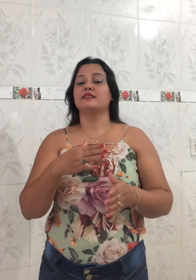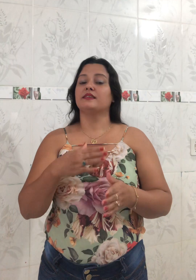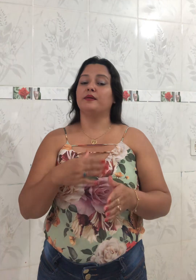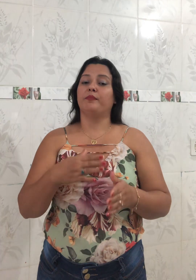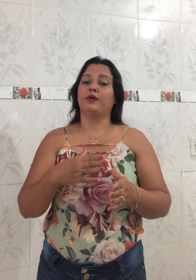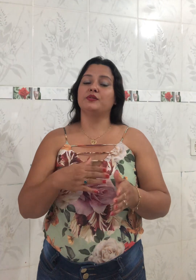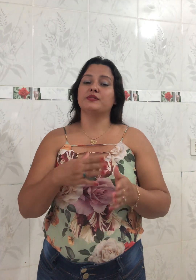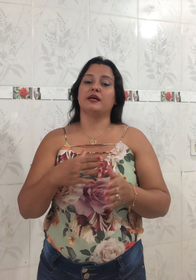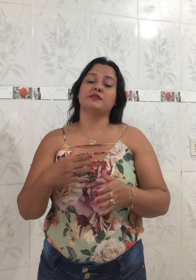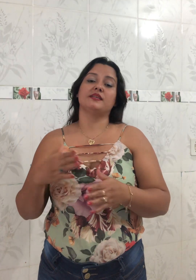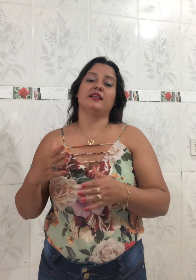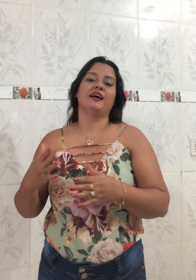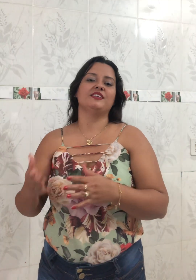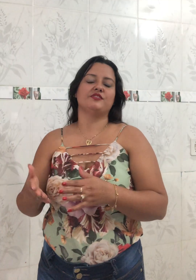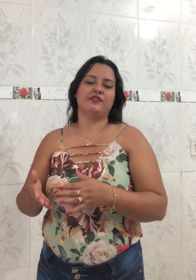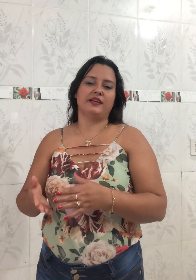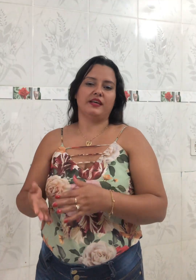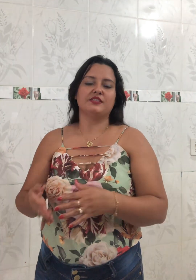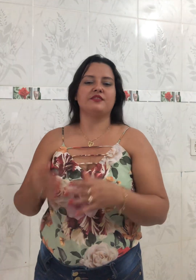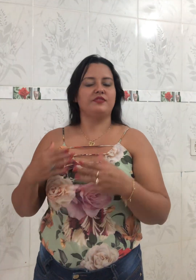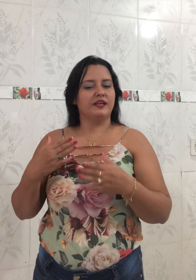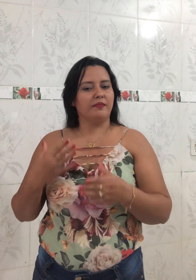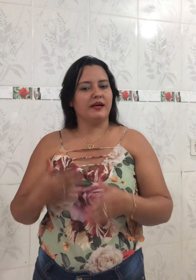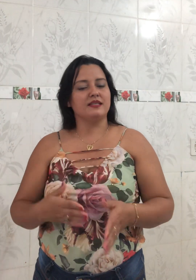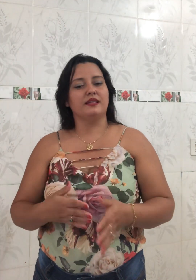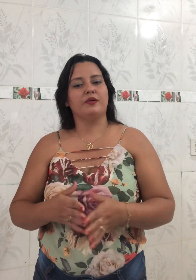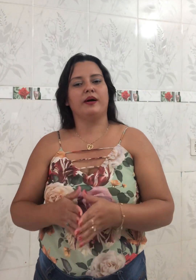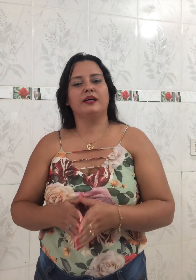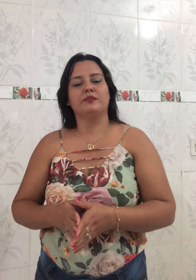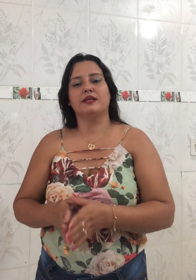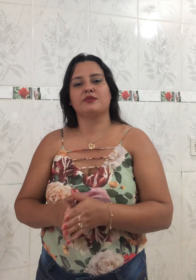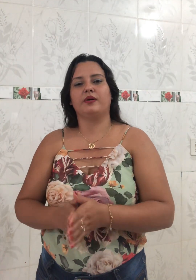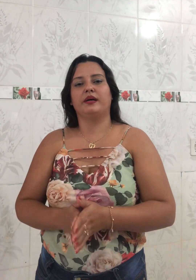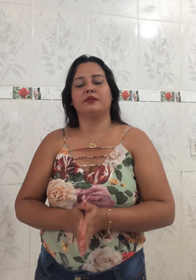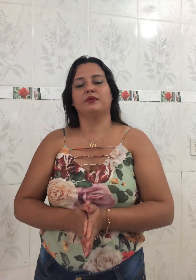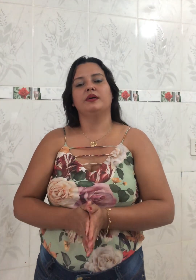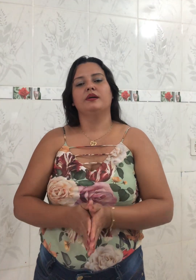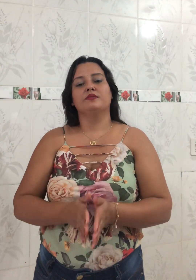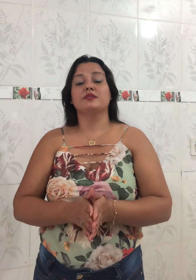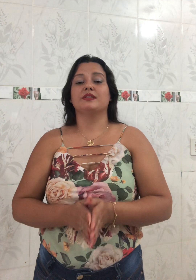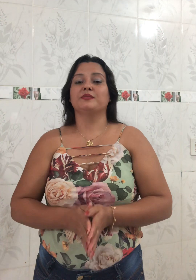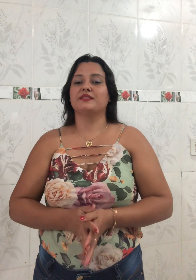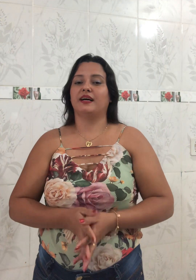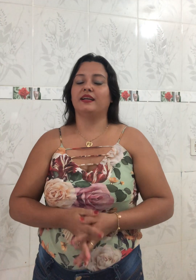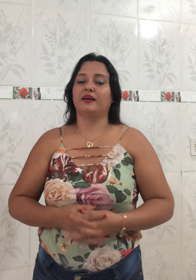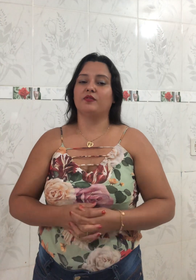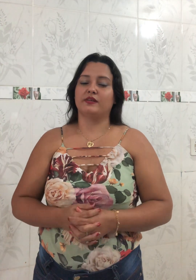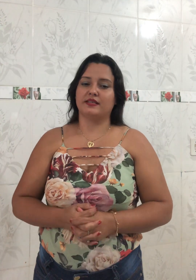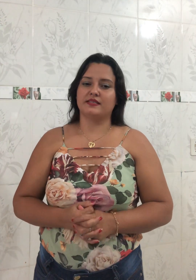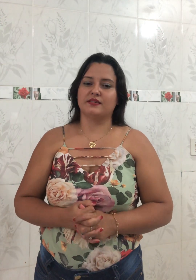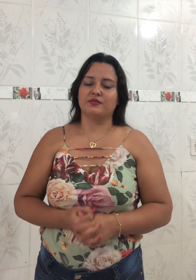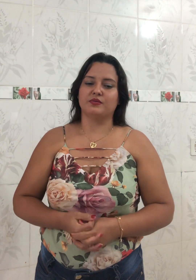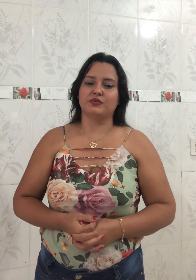que pode usar os sinais diferentes, que fica mais adequado, mais correto você usar na conversação com o